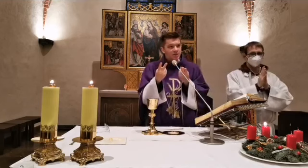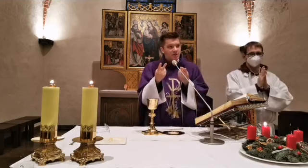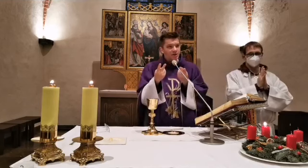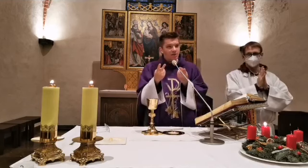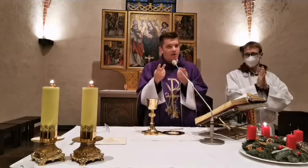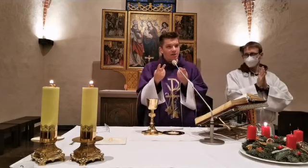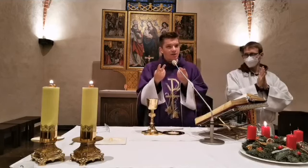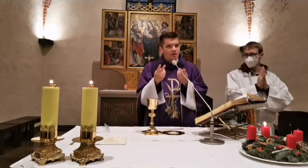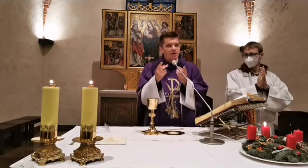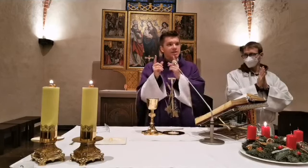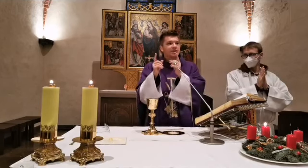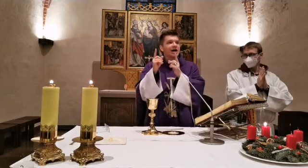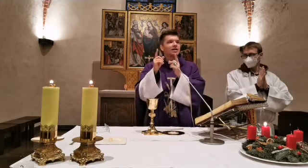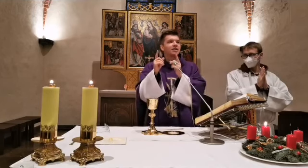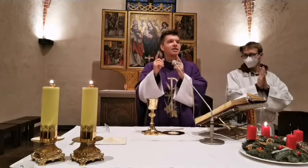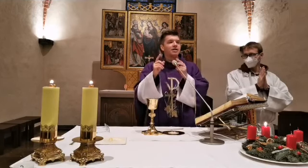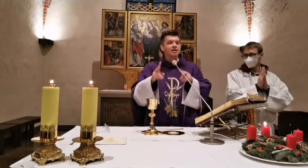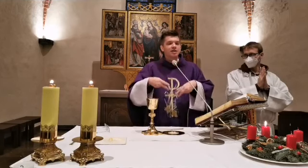Przekażmy sobie